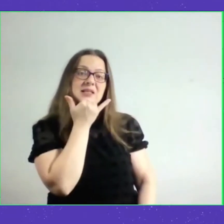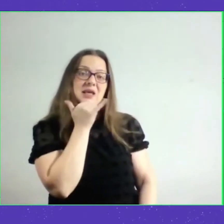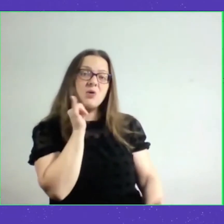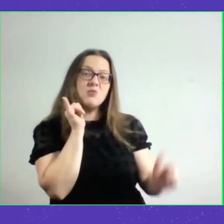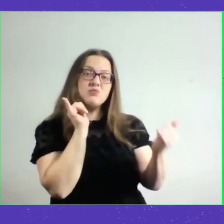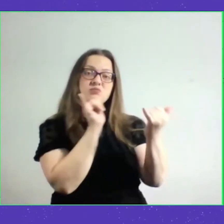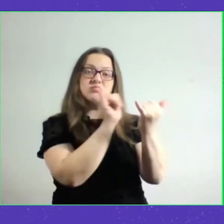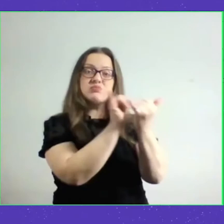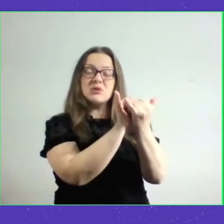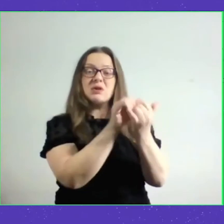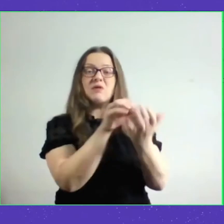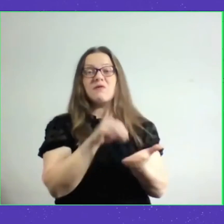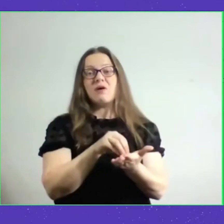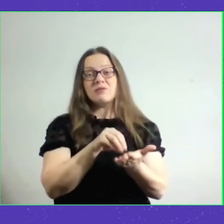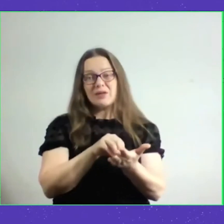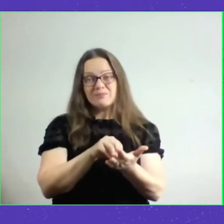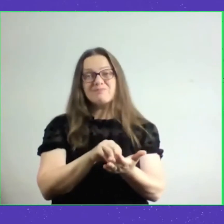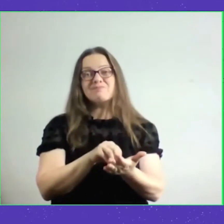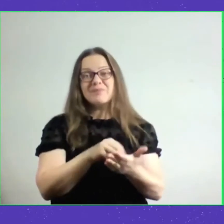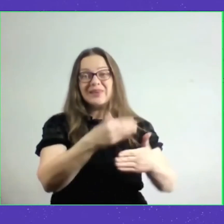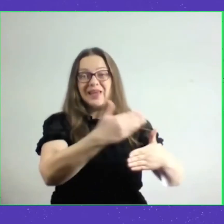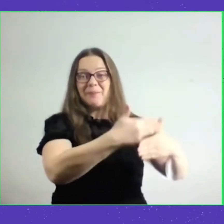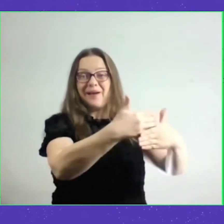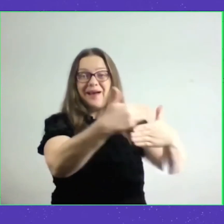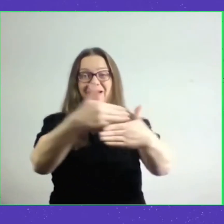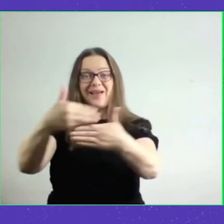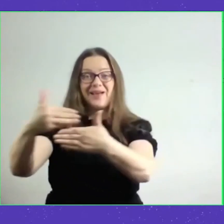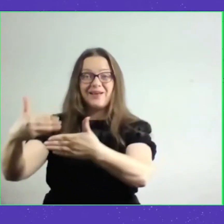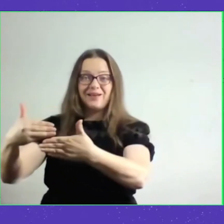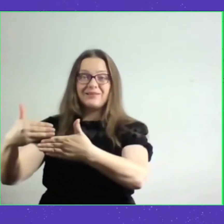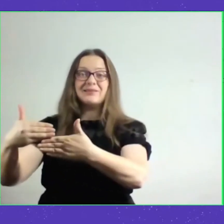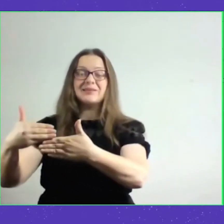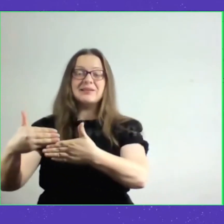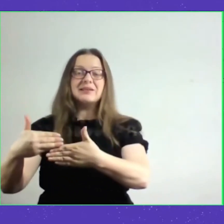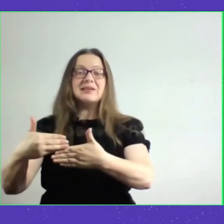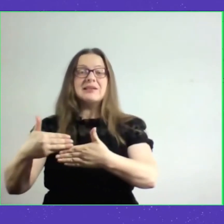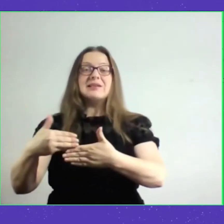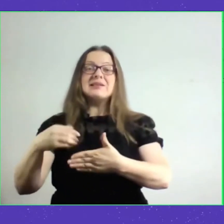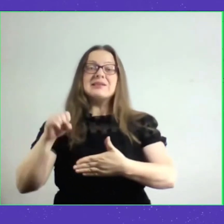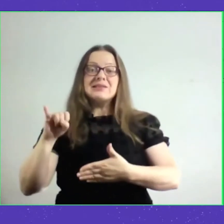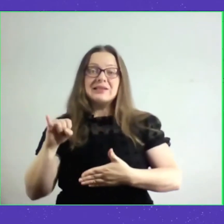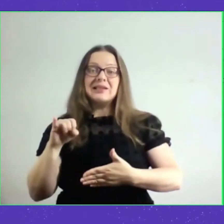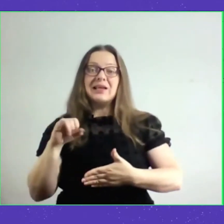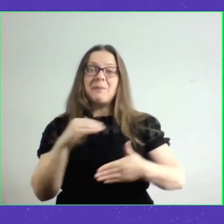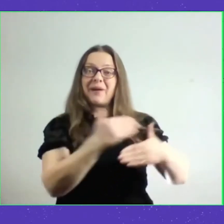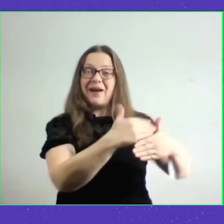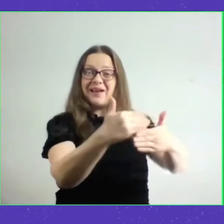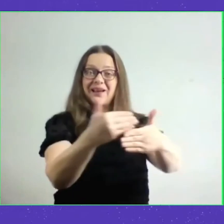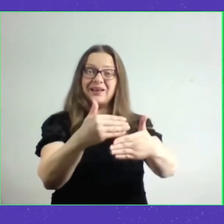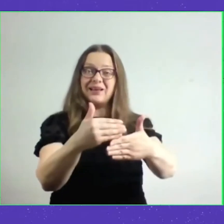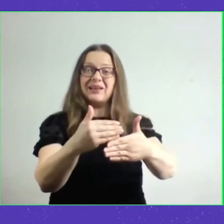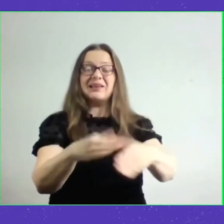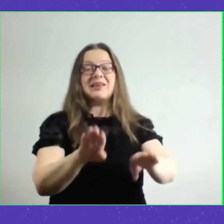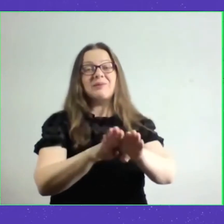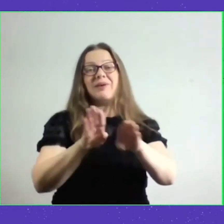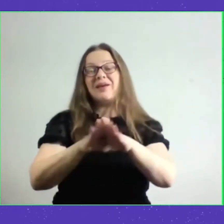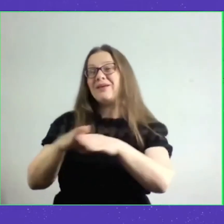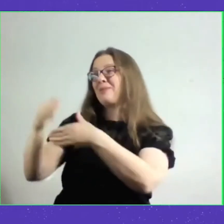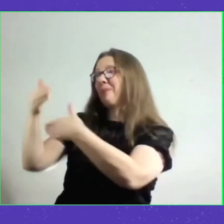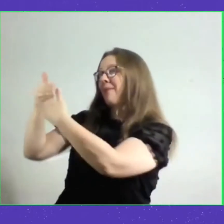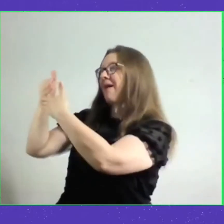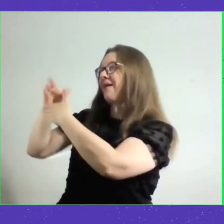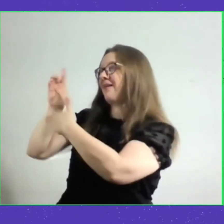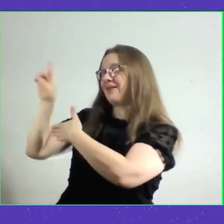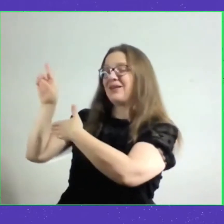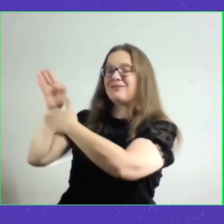Não. Barreira com os irmãos é barreira também com Deus. Por isso que você entristece, você perde a felicidade, você